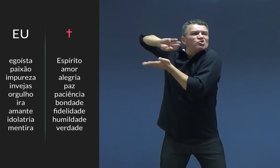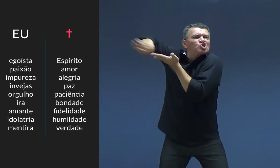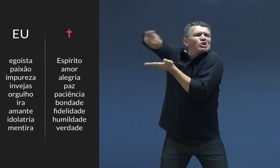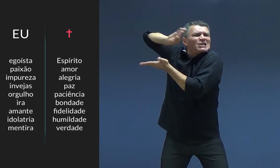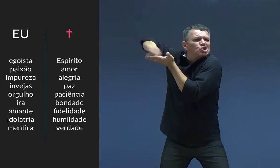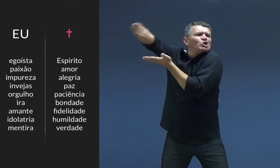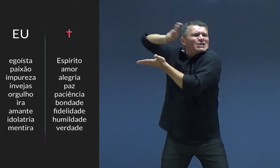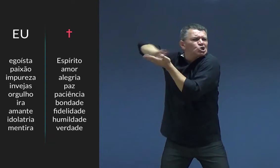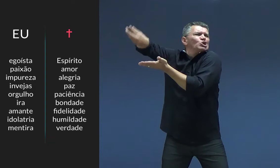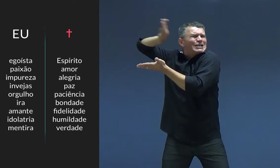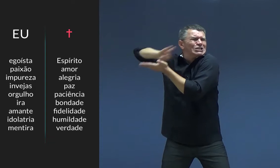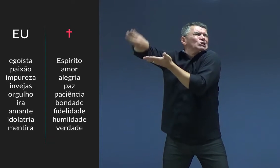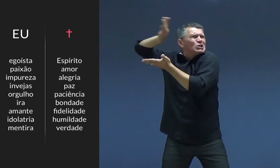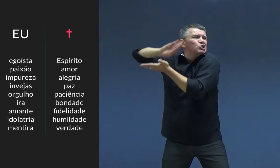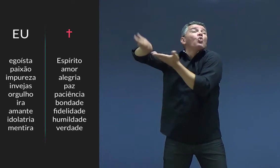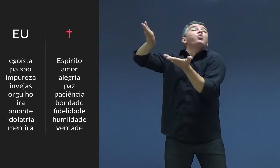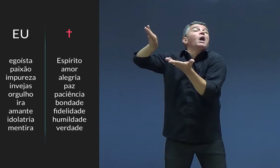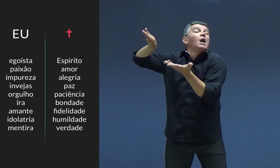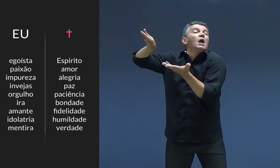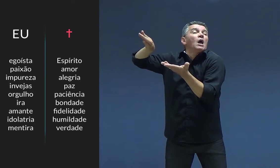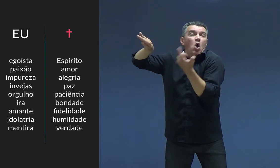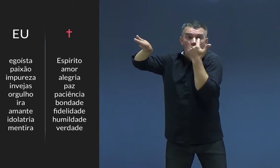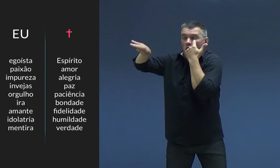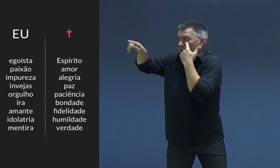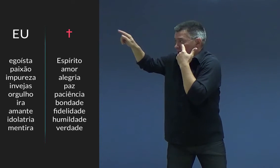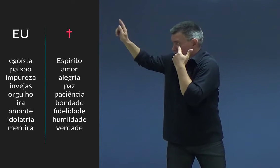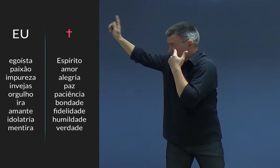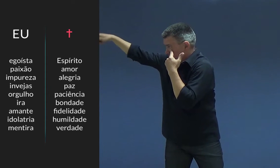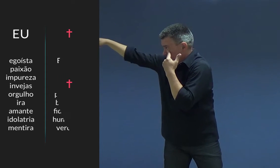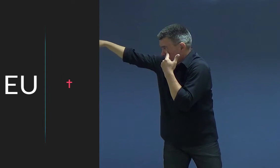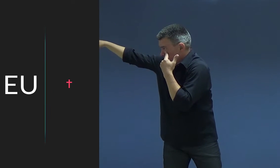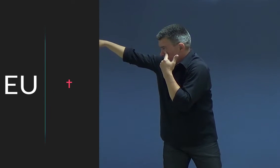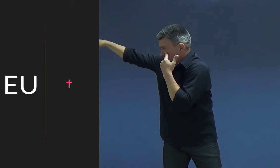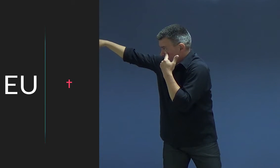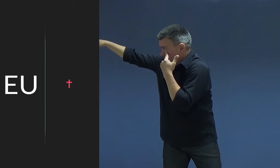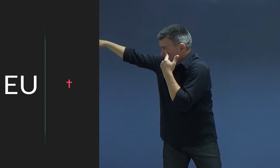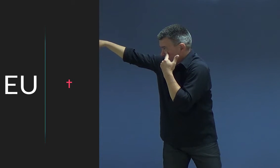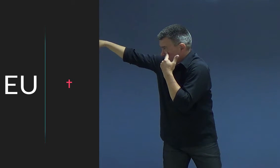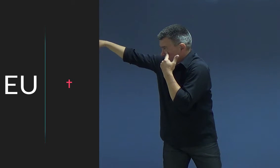né? Não, você tem que tirar esse eu. Olha lá.